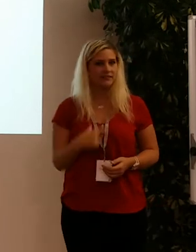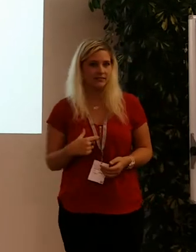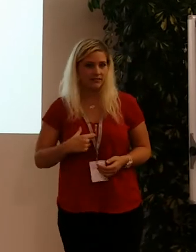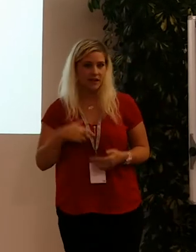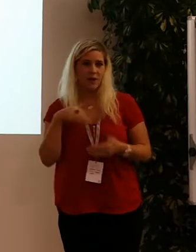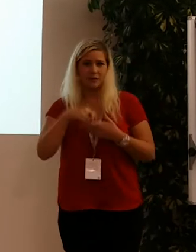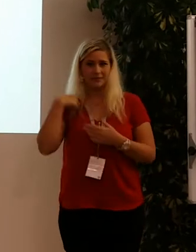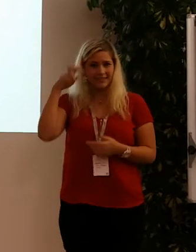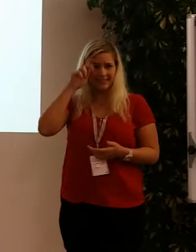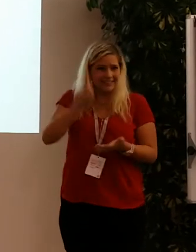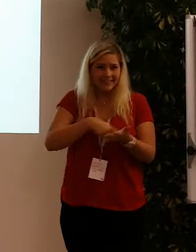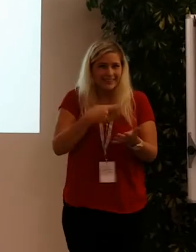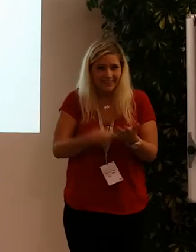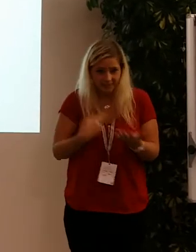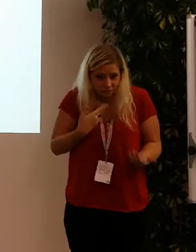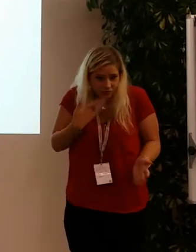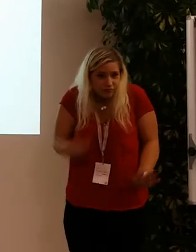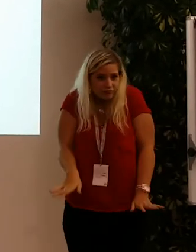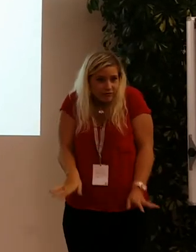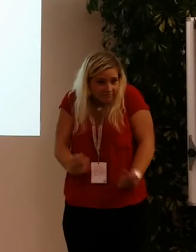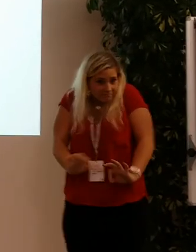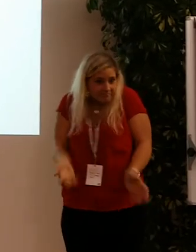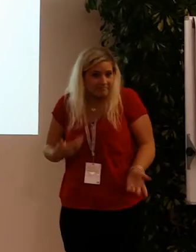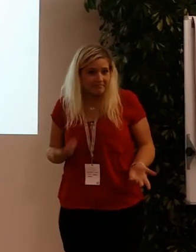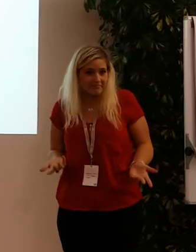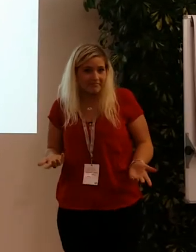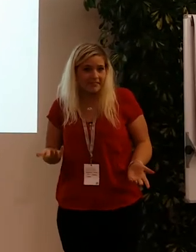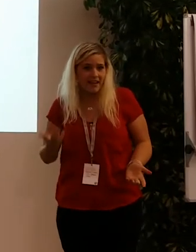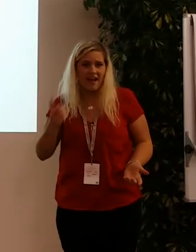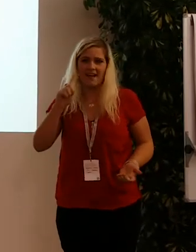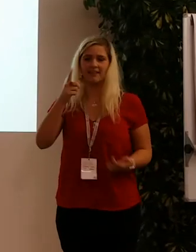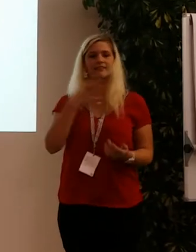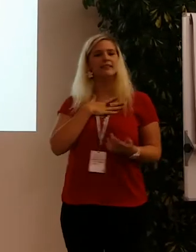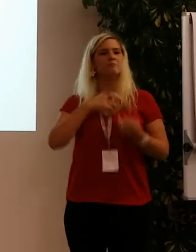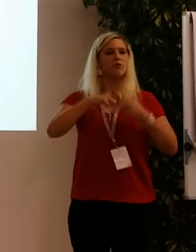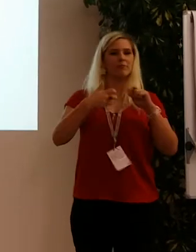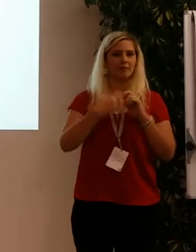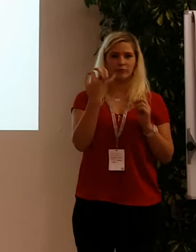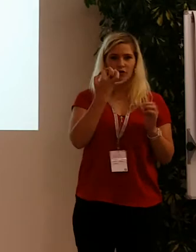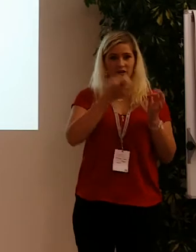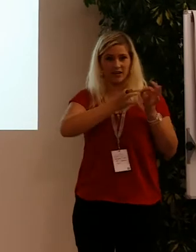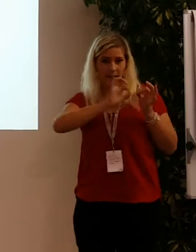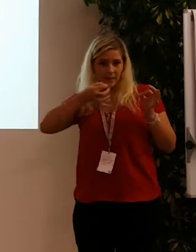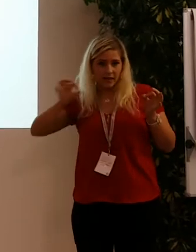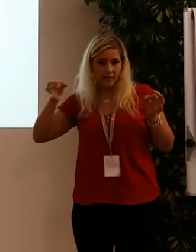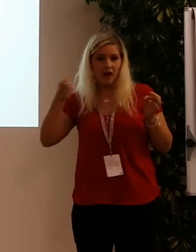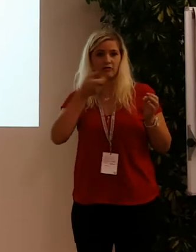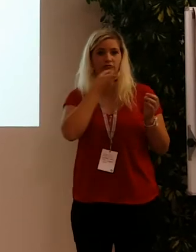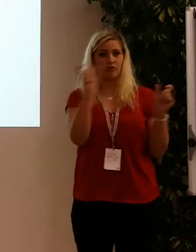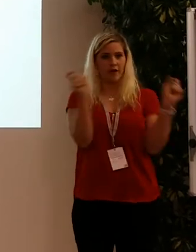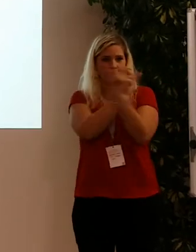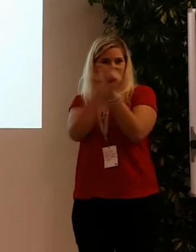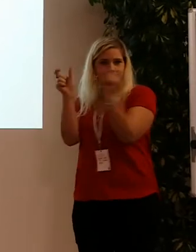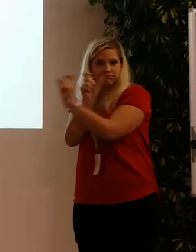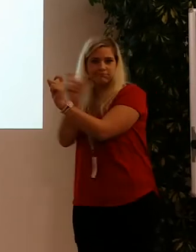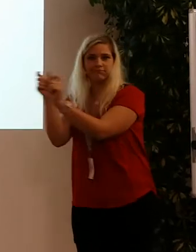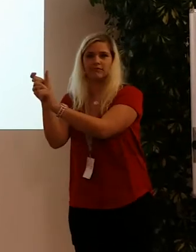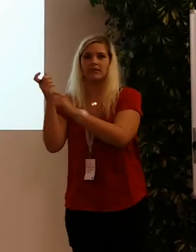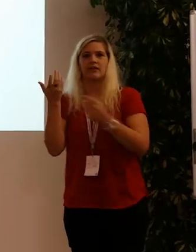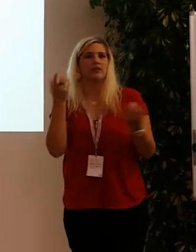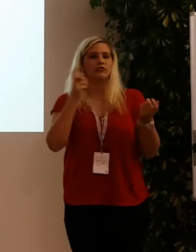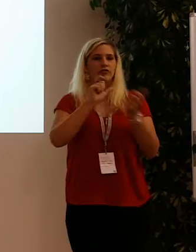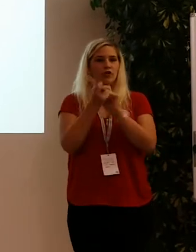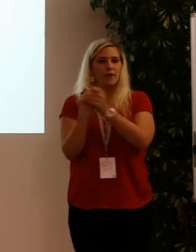pak na nás jde trochu jako na cizince, protože to vypadá, kdyby psal cizinec, ale já jsem přeci Češka, jenom neslyší. Co je můj problém?